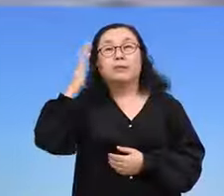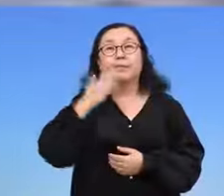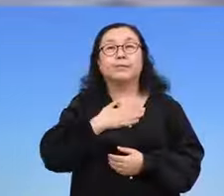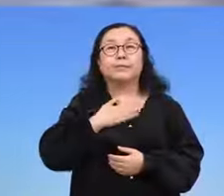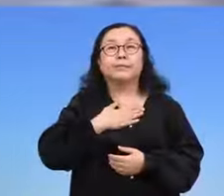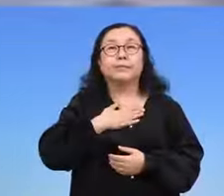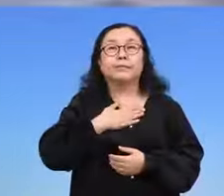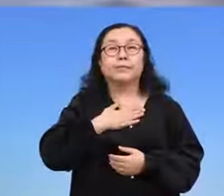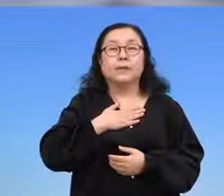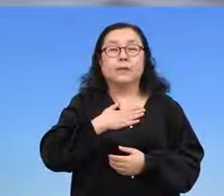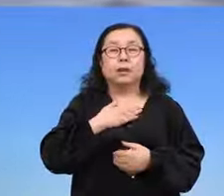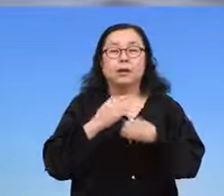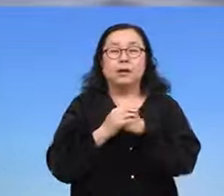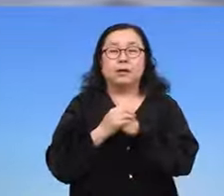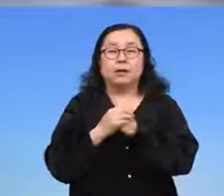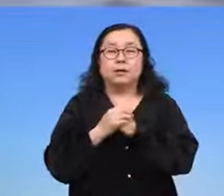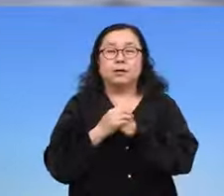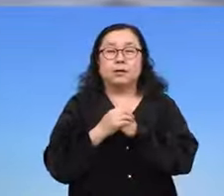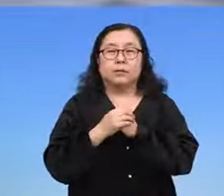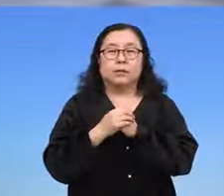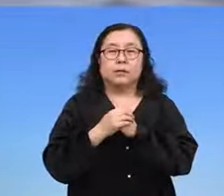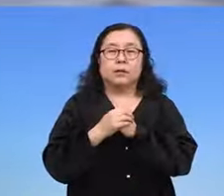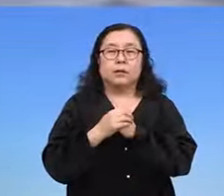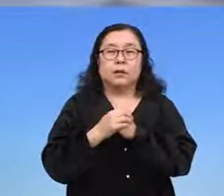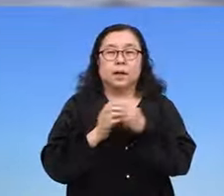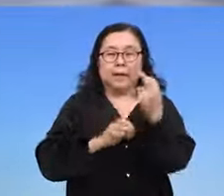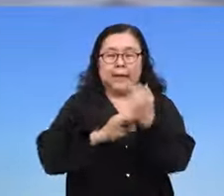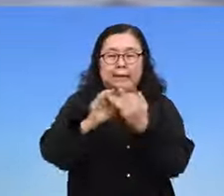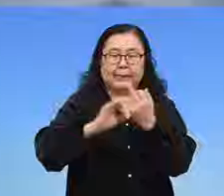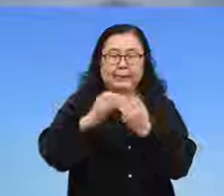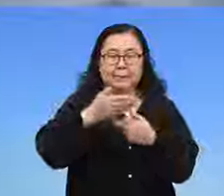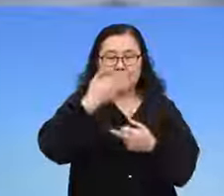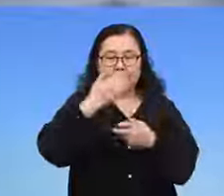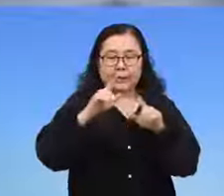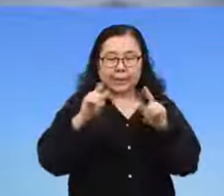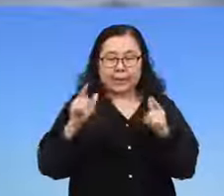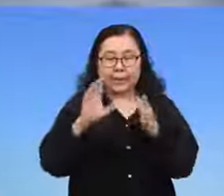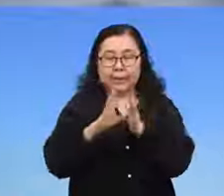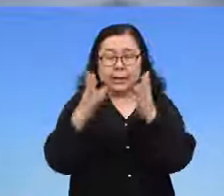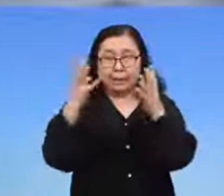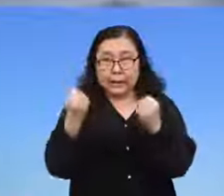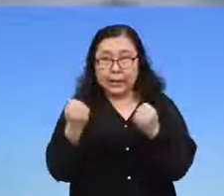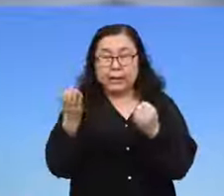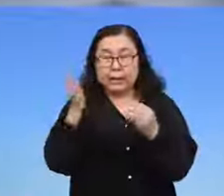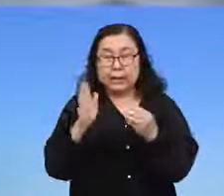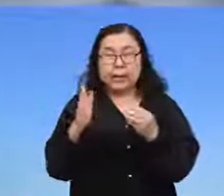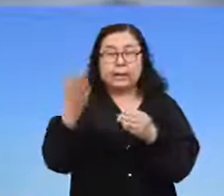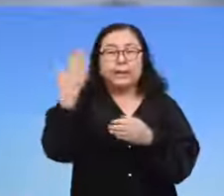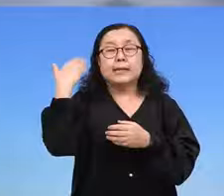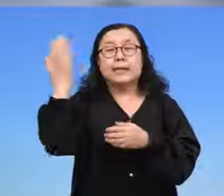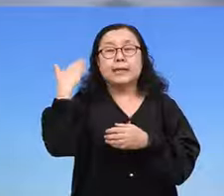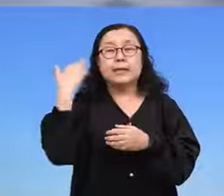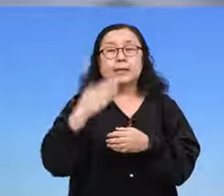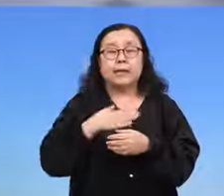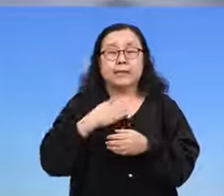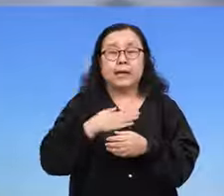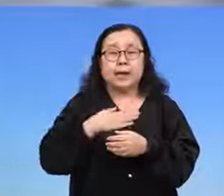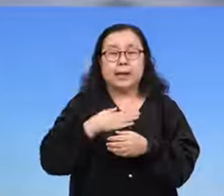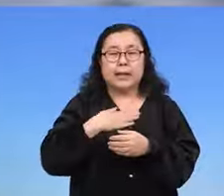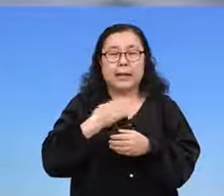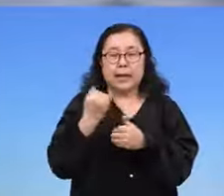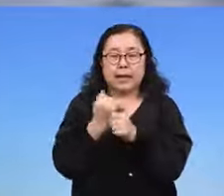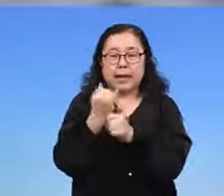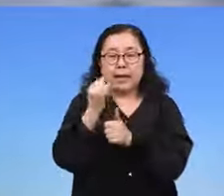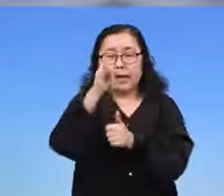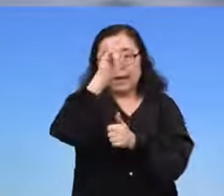요즘은 제가 뭐 간헐적 단식 막 이러면서 이제 아침을 안 먹을 때가 참 많은데요, 예전에는 제 아내가